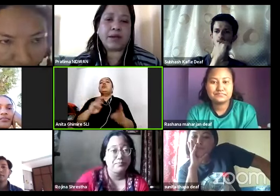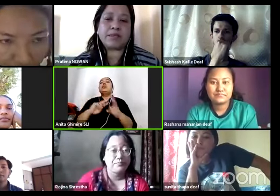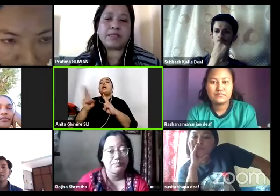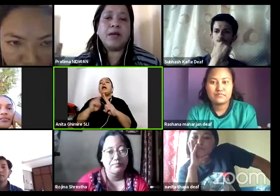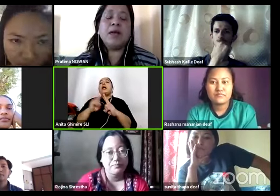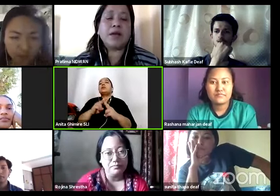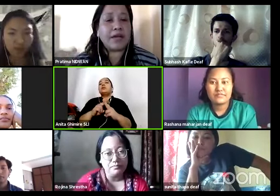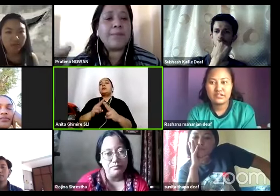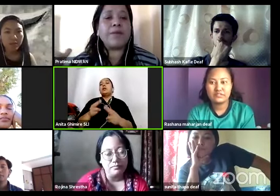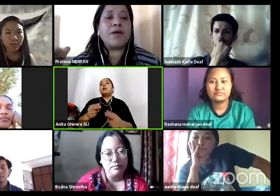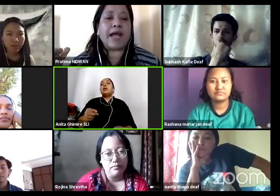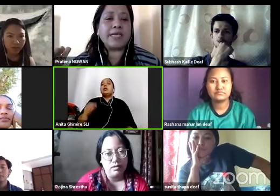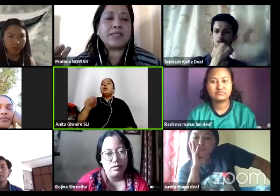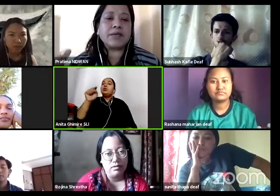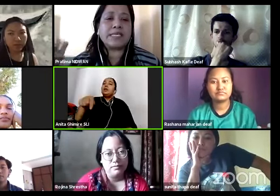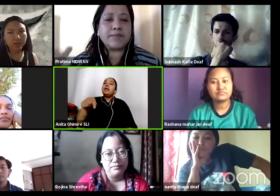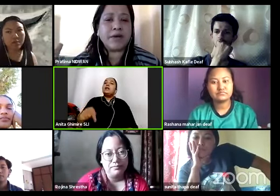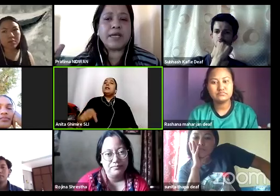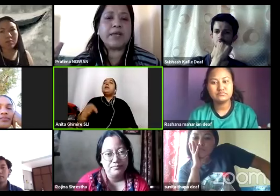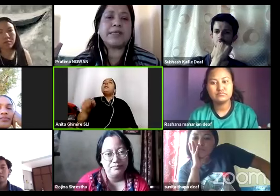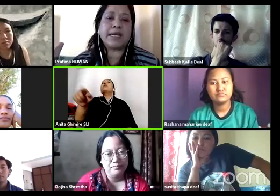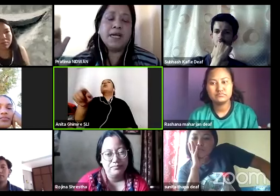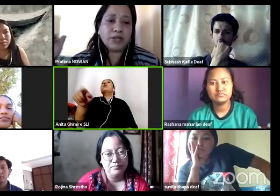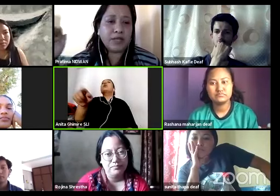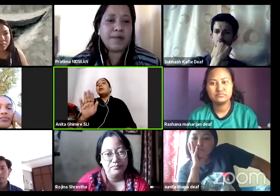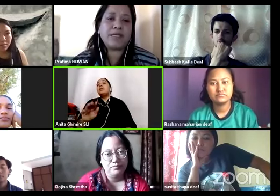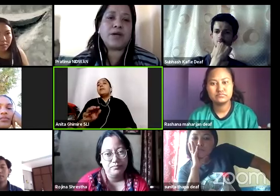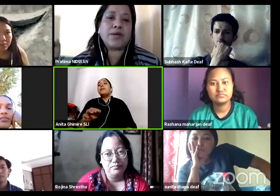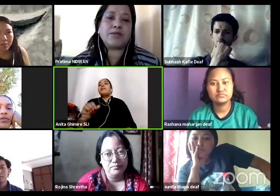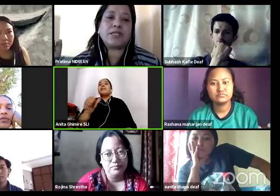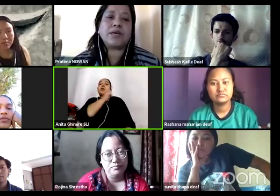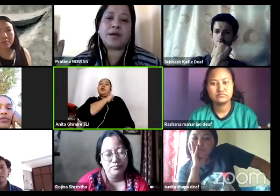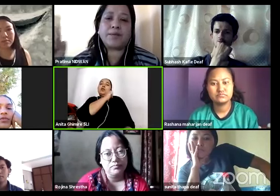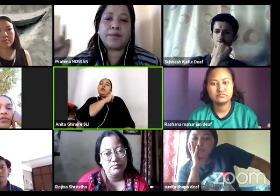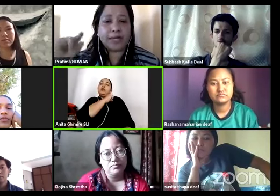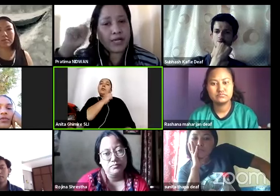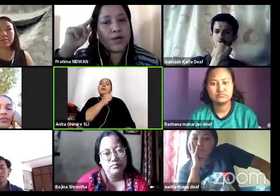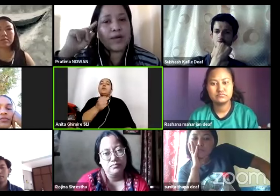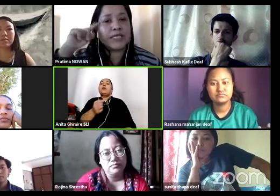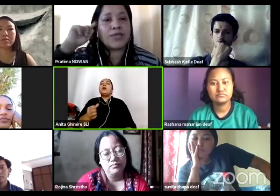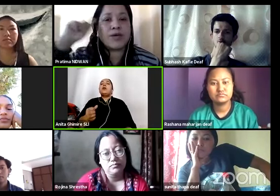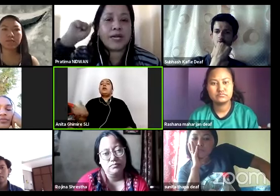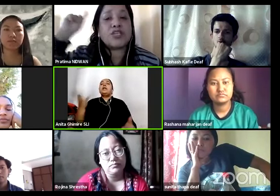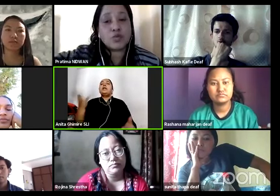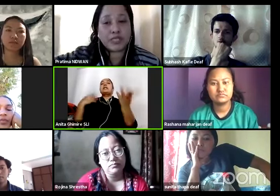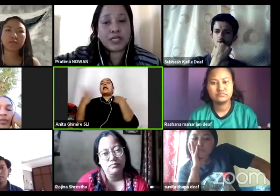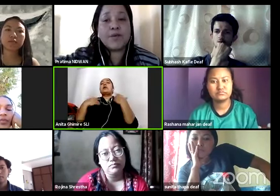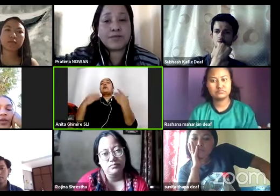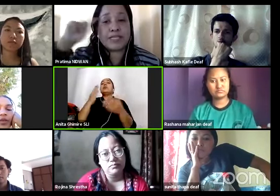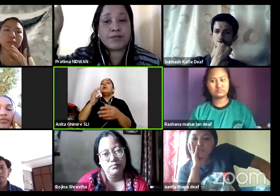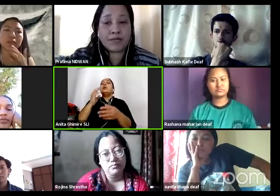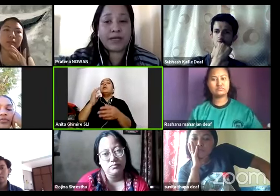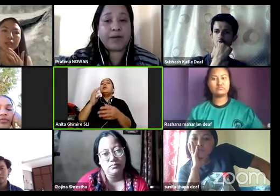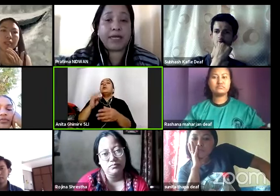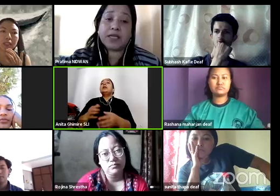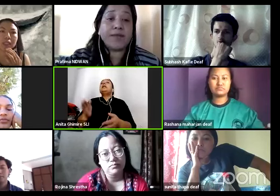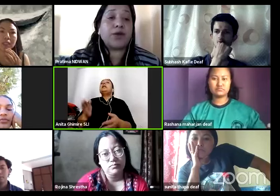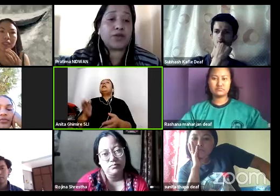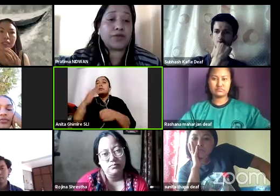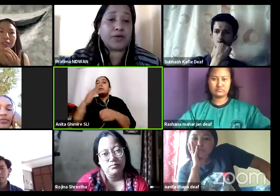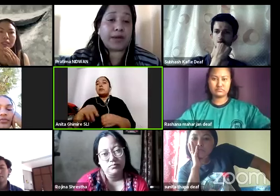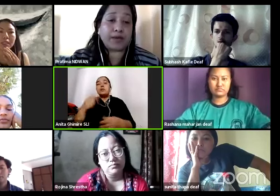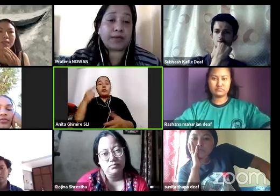नि भनेर भन्छ. र रेप र भाइलेन्सको केस बढी किन चाहिँ ती व्यक्तिहरूलाई हुन्छन् भनेर भन्दाखेरि एउटा चाहिँ त्यो हेर्ने सोच पर्सेप्सनले पनि